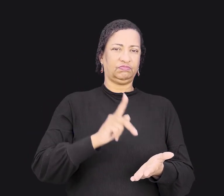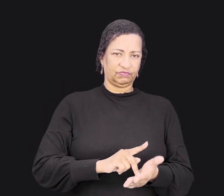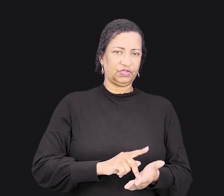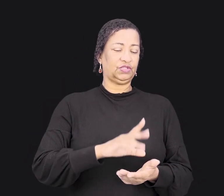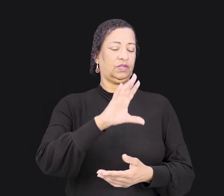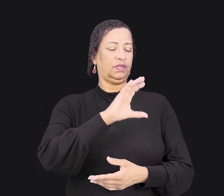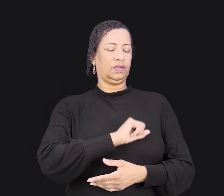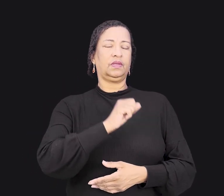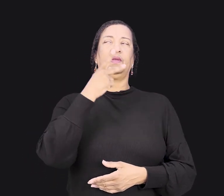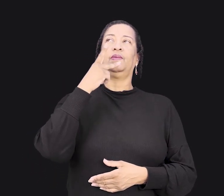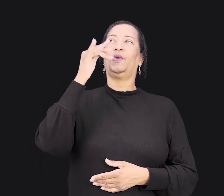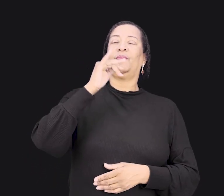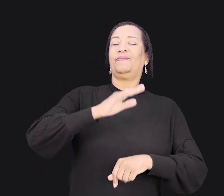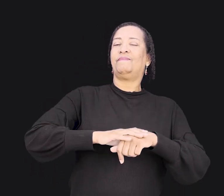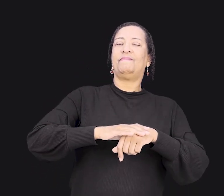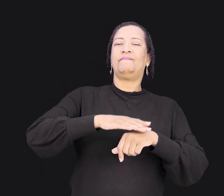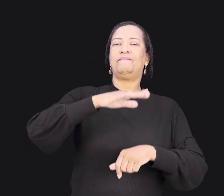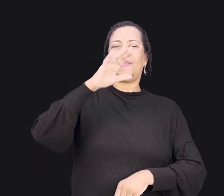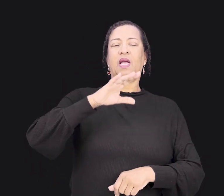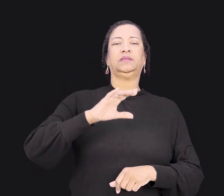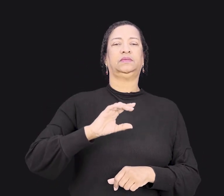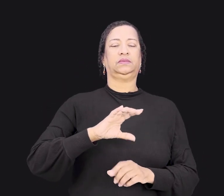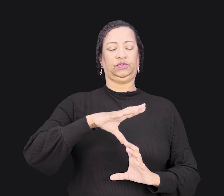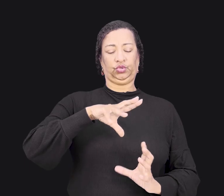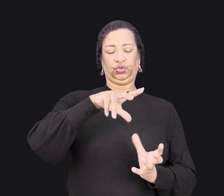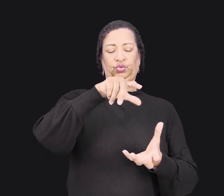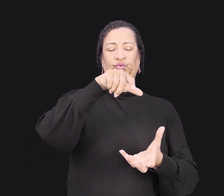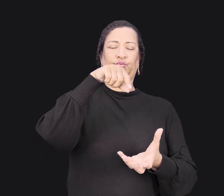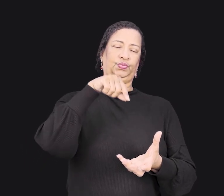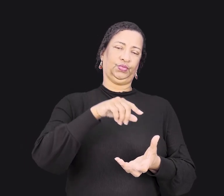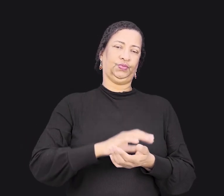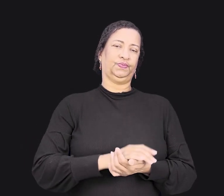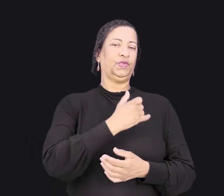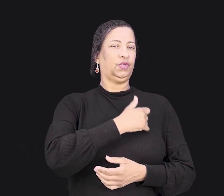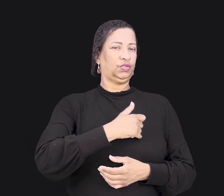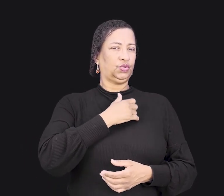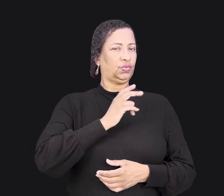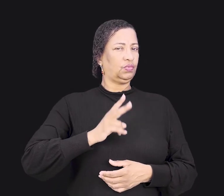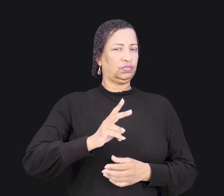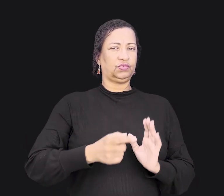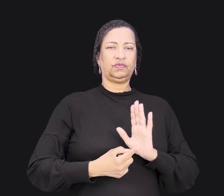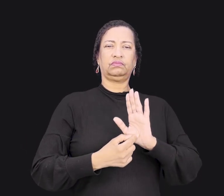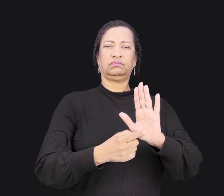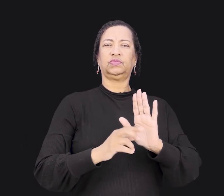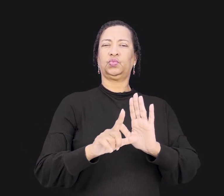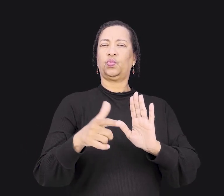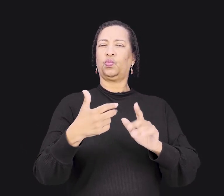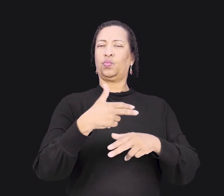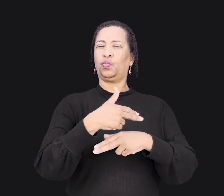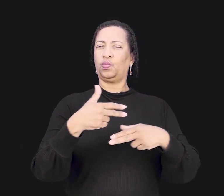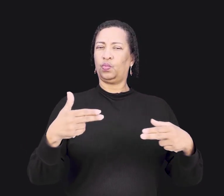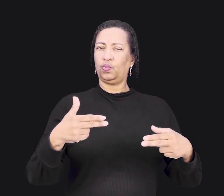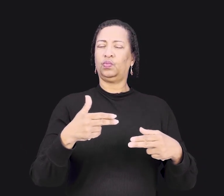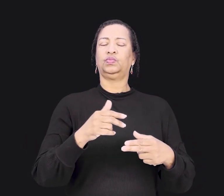o Pai muito mais do que ama o sistema deste mundo. João continuou mostrando outros pontos desta bússola da